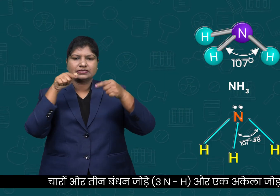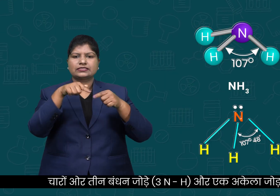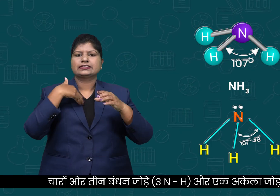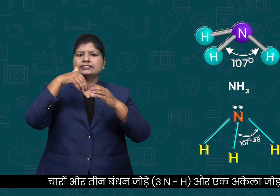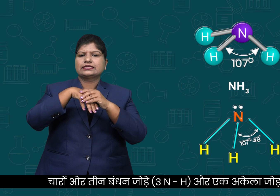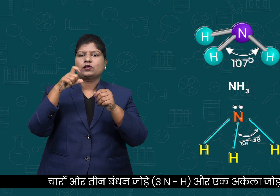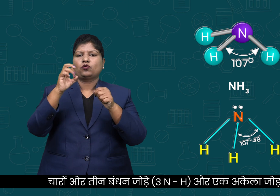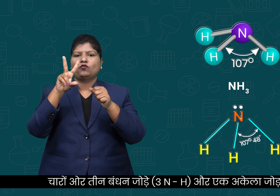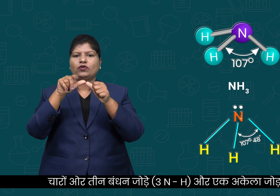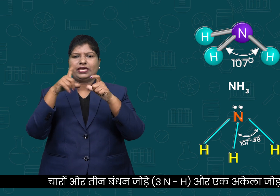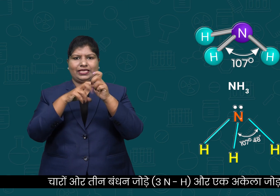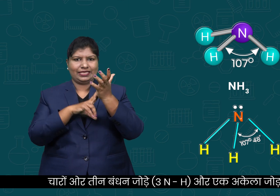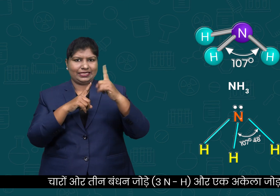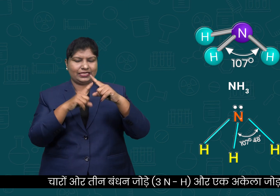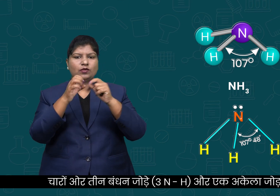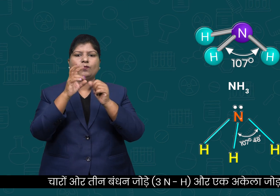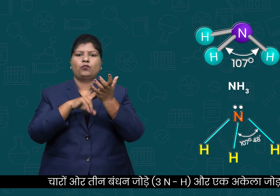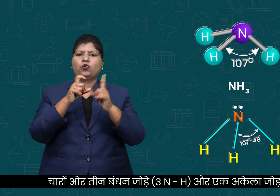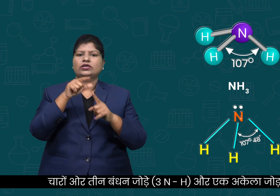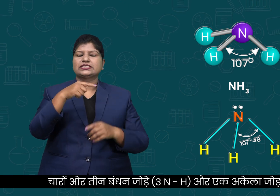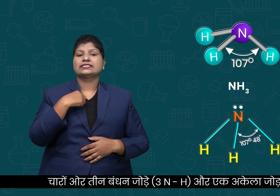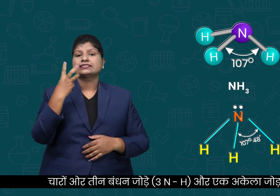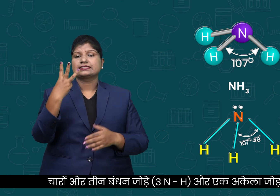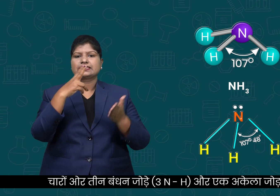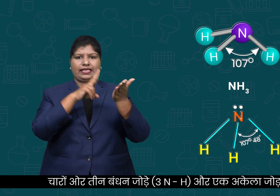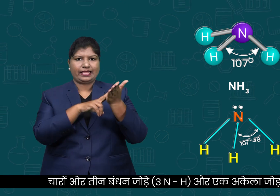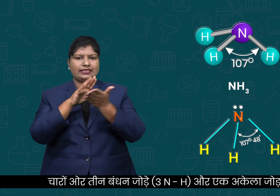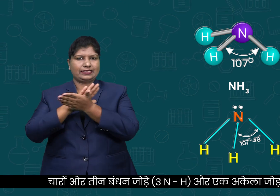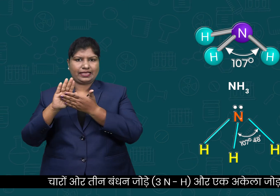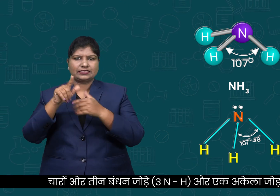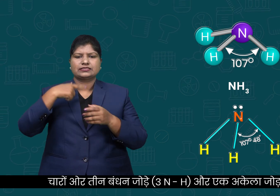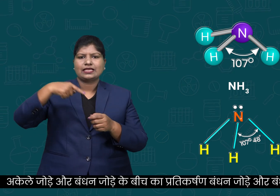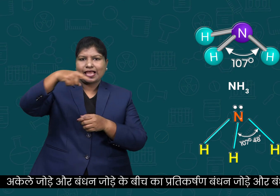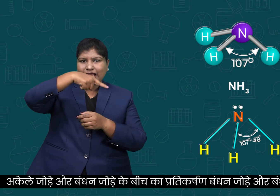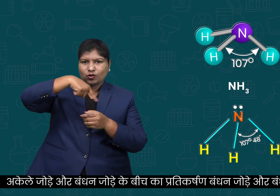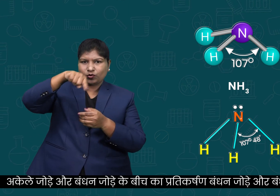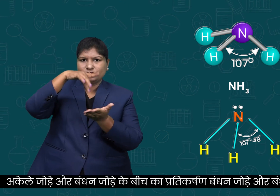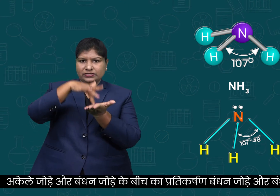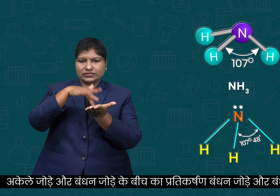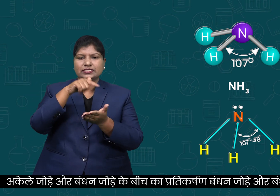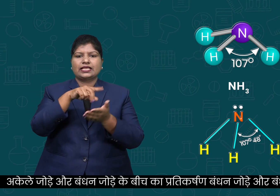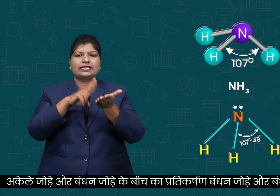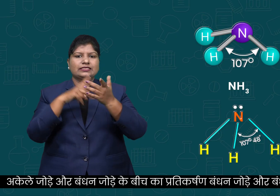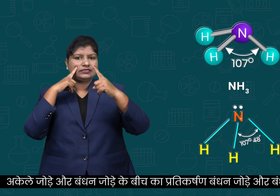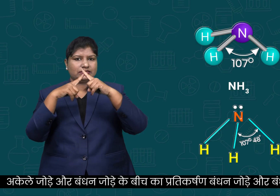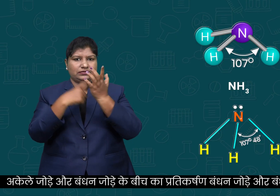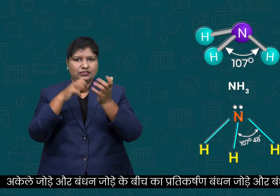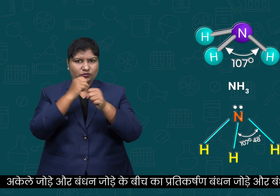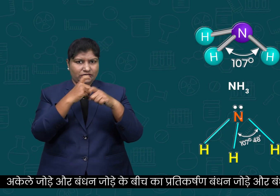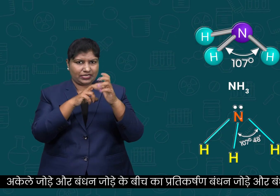जोड़े 3NH और एक अकेला जोड़ा होता है। अकेले जोड़े और बंधन जोड़े